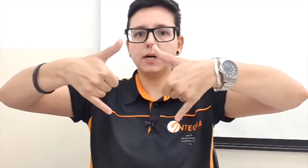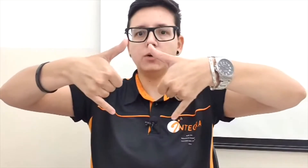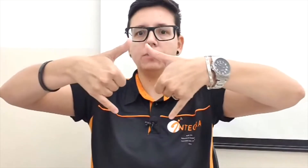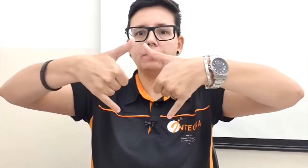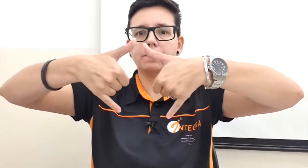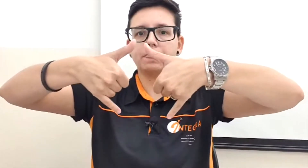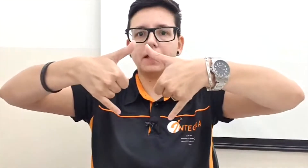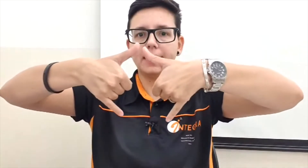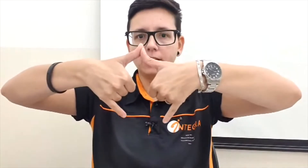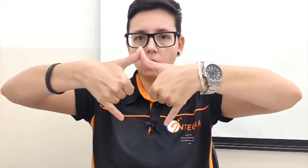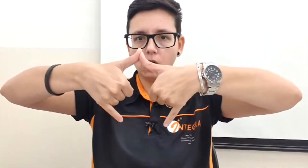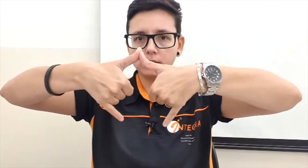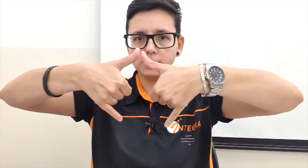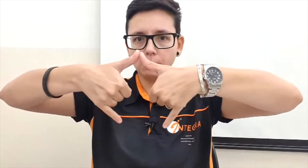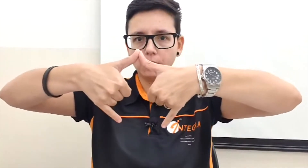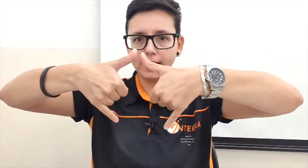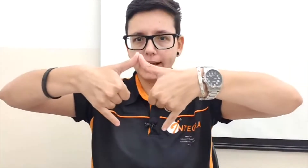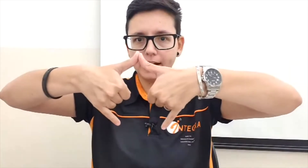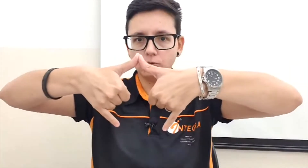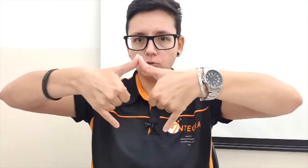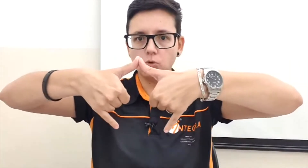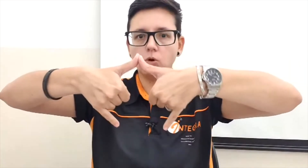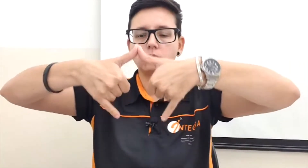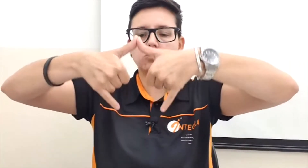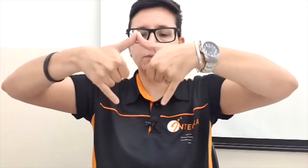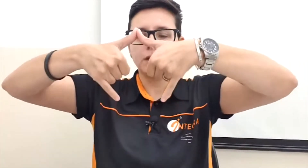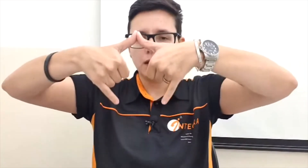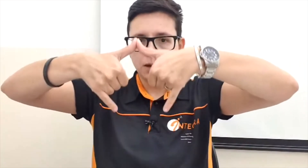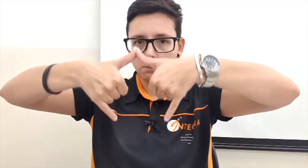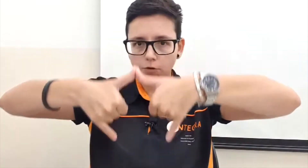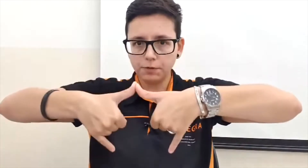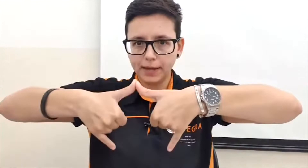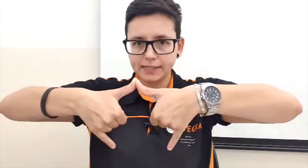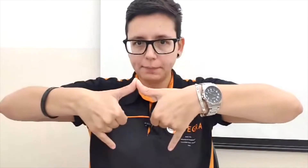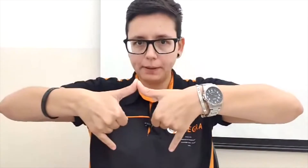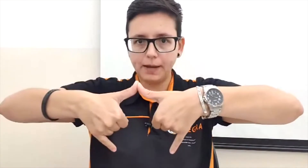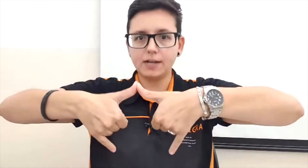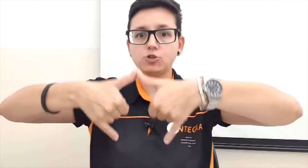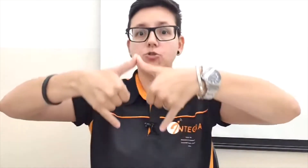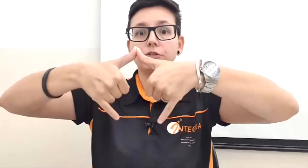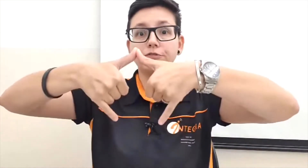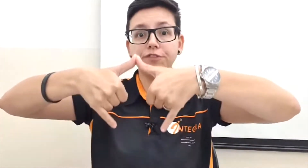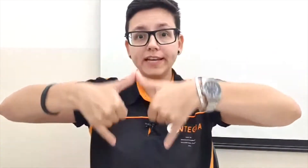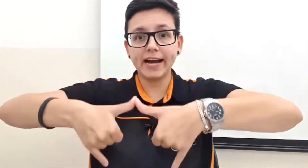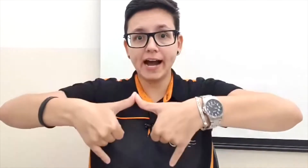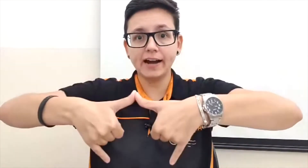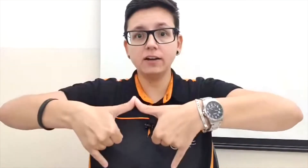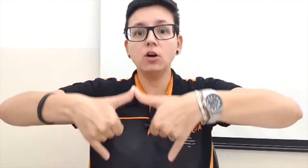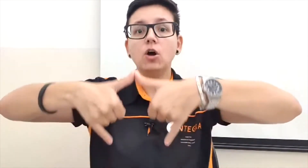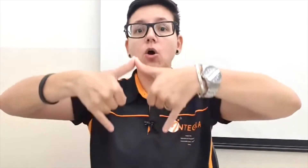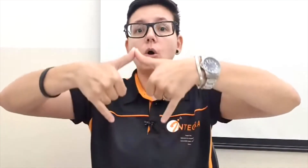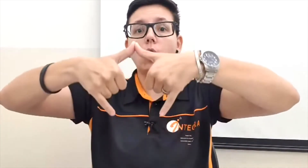mão, encosta o polegar um no outro, movimenta para baixo. Ficar